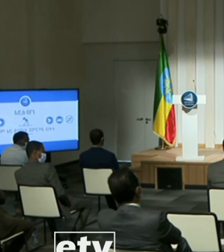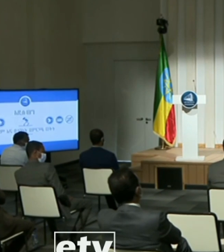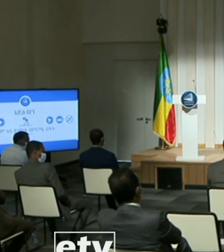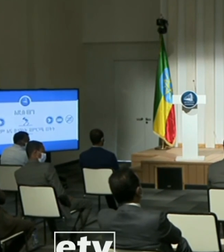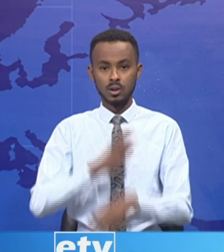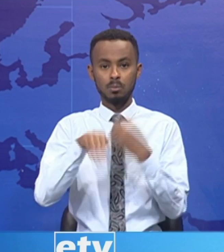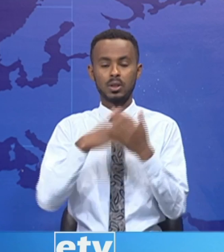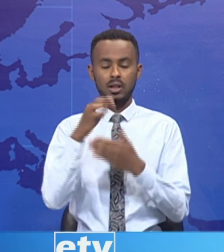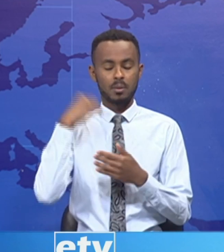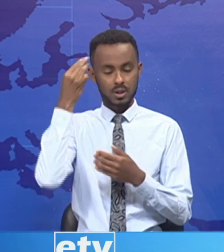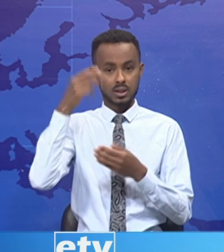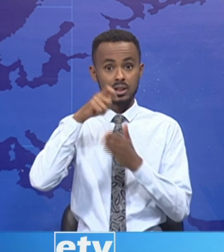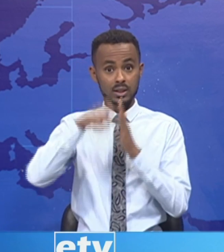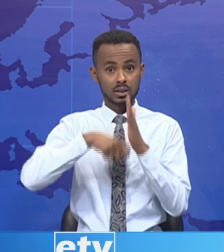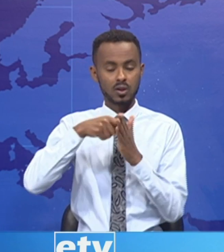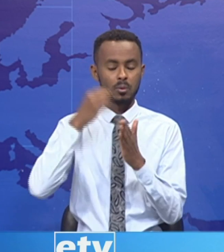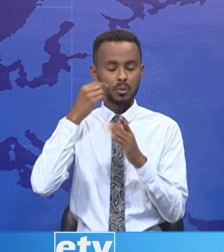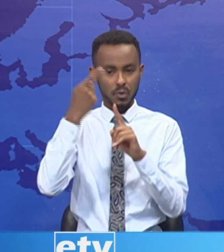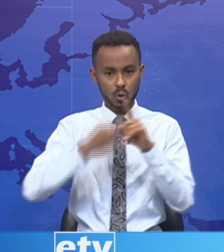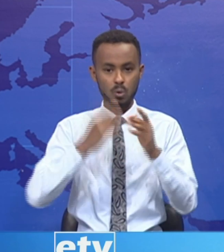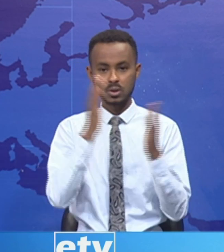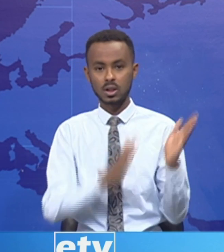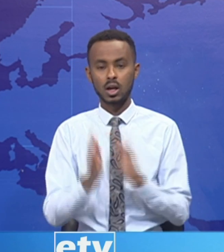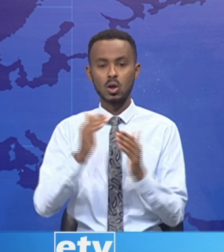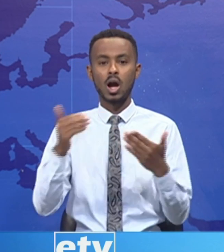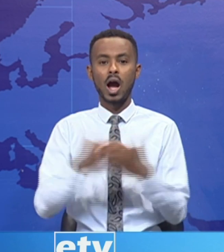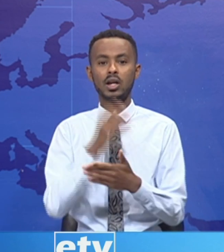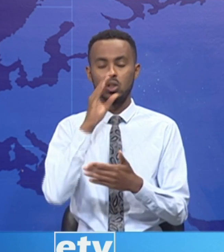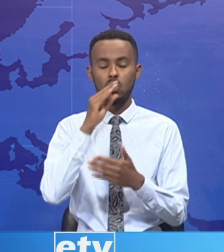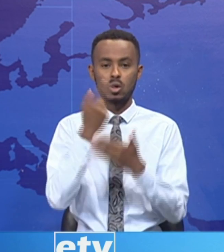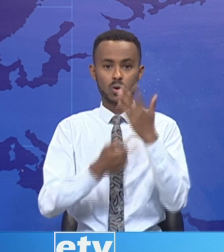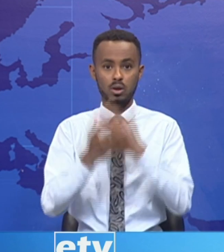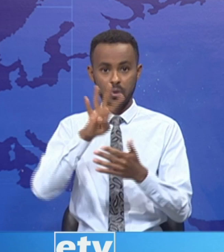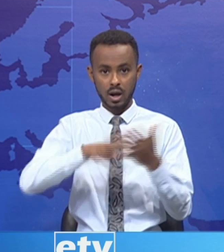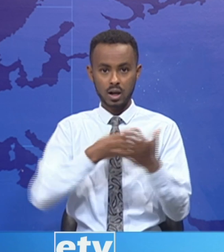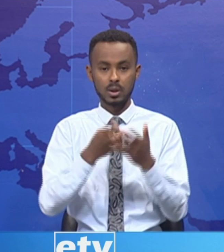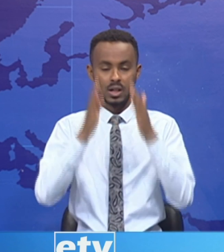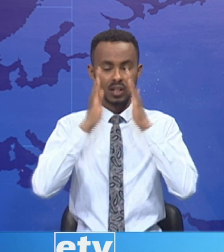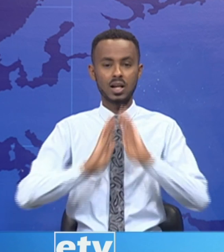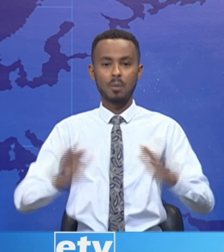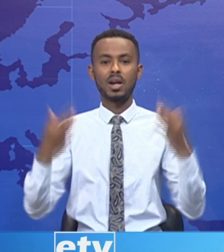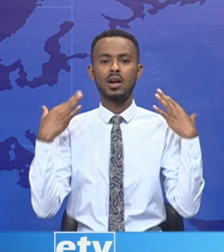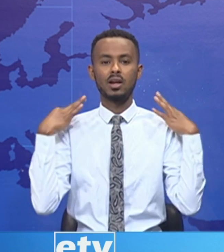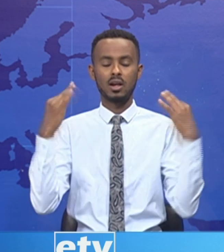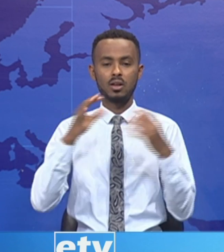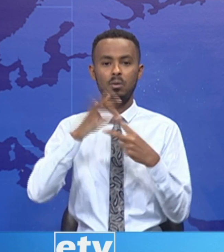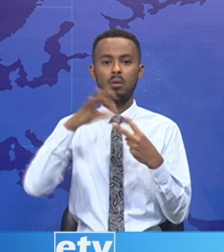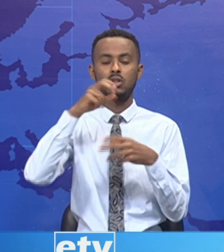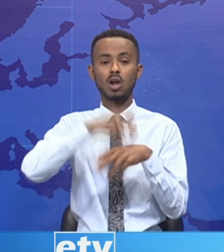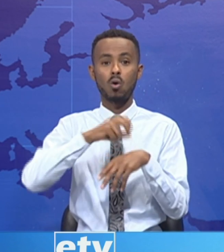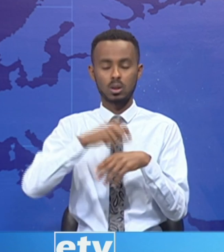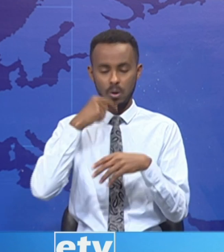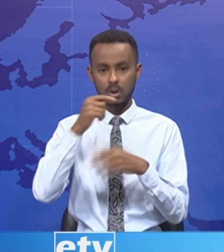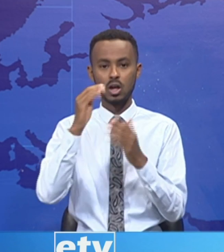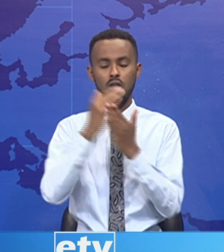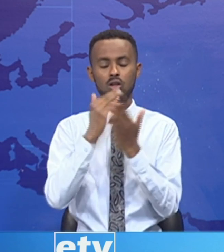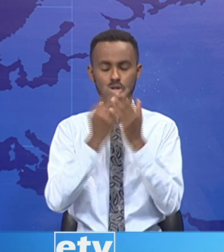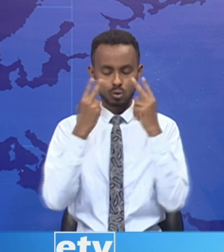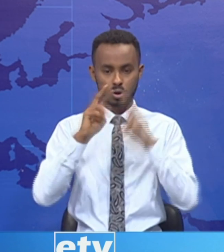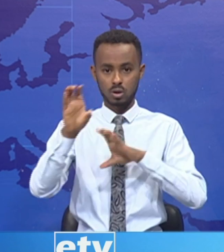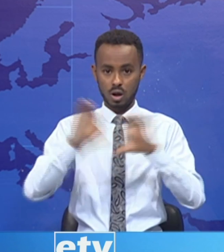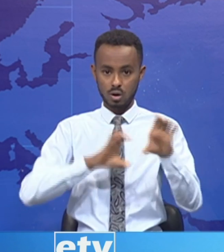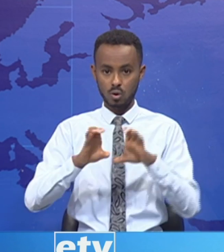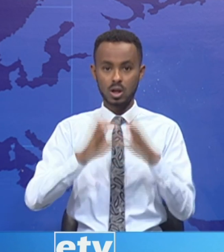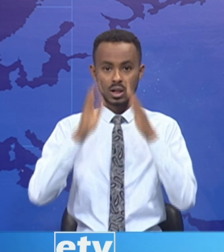በጠቅላይ ሚኒስትር ጽህፈት ቤት በየወሩ የሚዘጋጀው አዲስ ወግ የውይይት መርሃ ግብር ሰላምና ደህንነት በምርጫ ወቅት በሚል ርዕስ ትኩረቱን